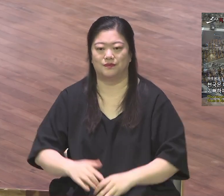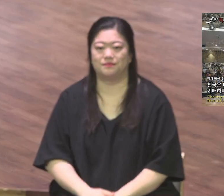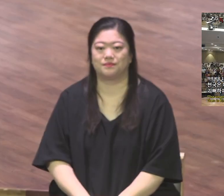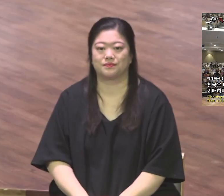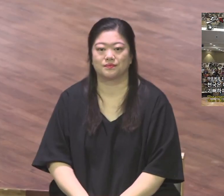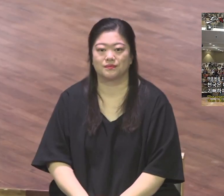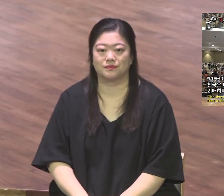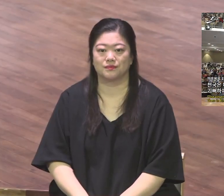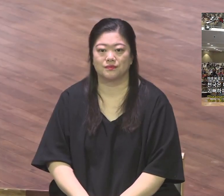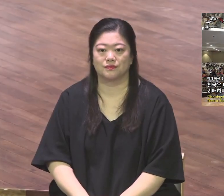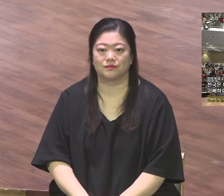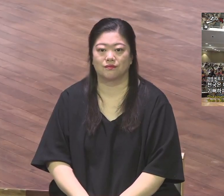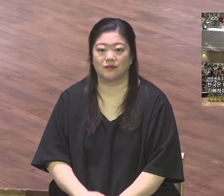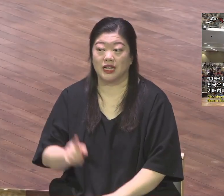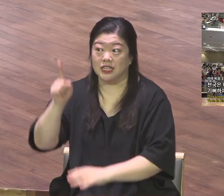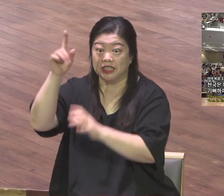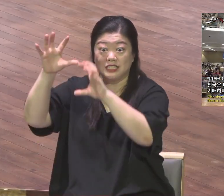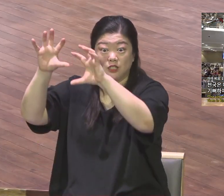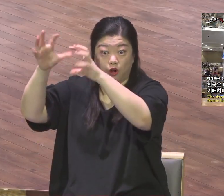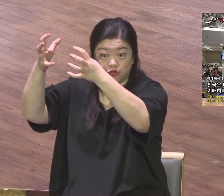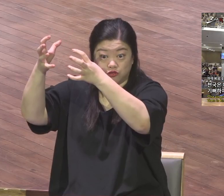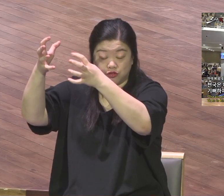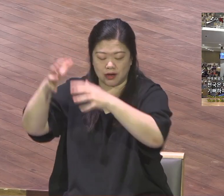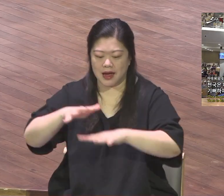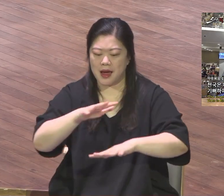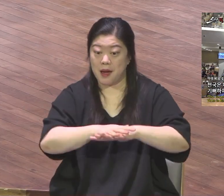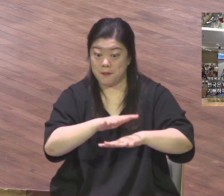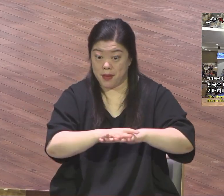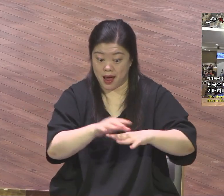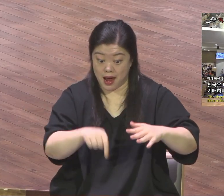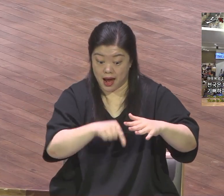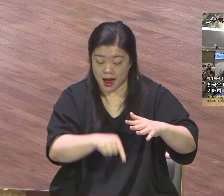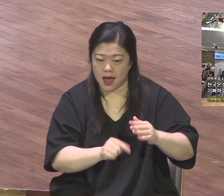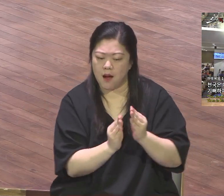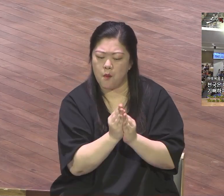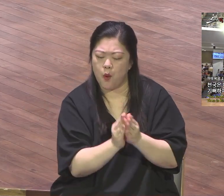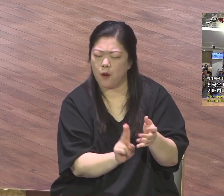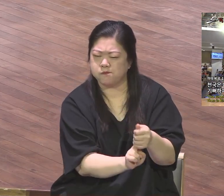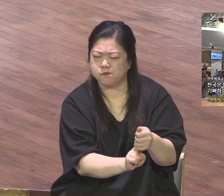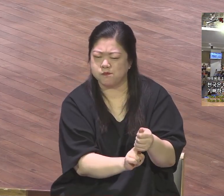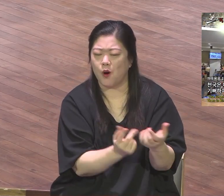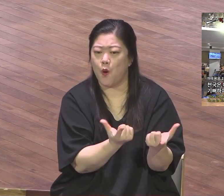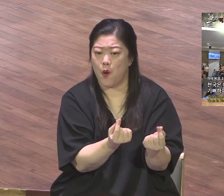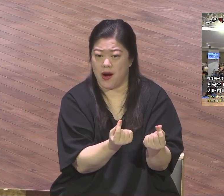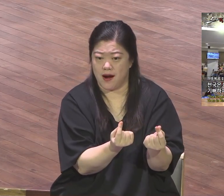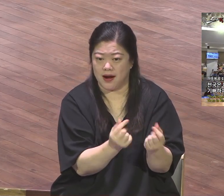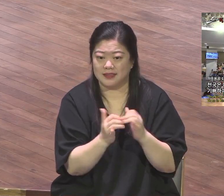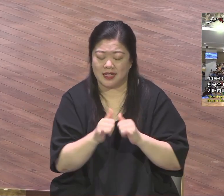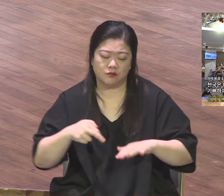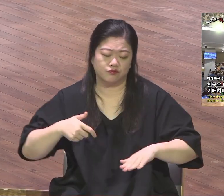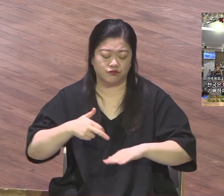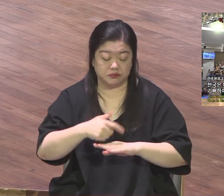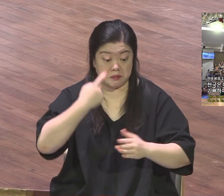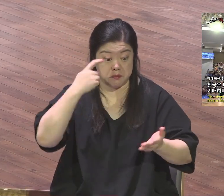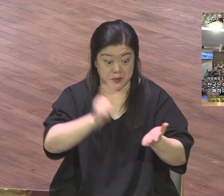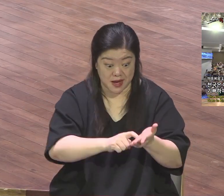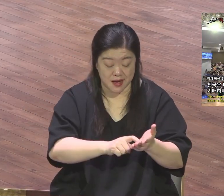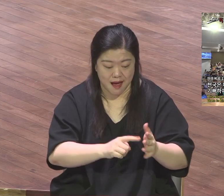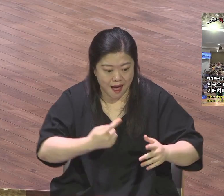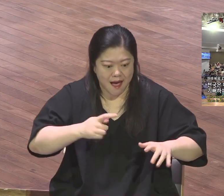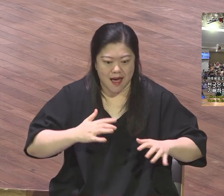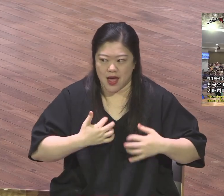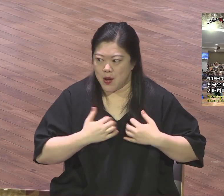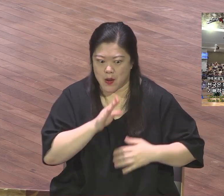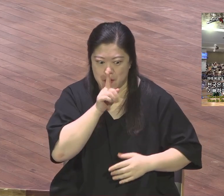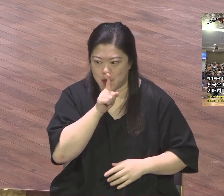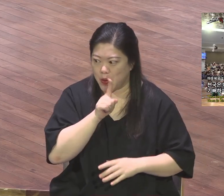말씀입니다. 천국은 마치 밭에 감추인 보화와 같으니 사람이 이를 발견한 후 숨겨두고